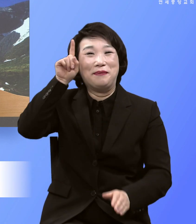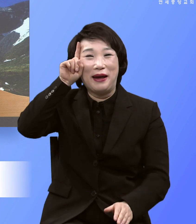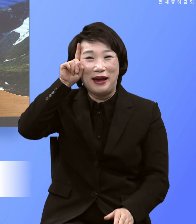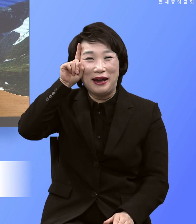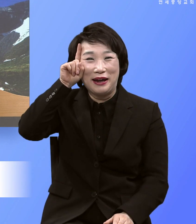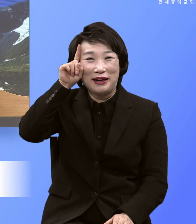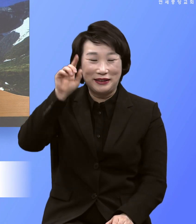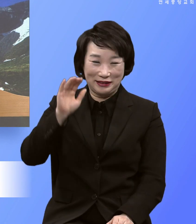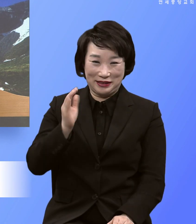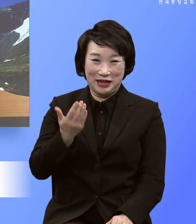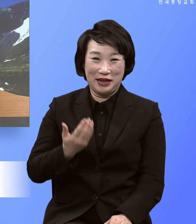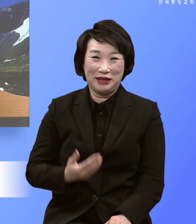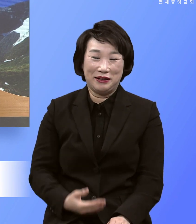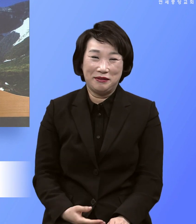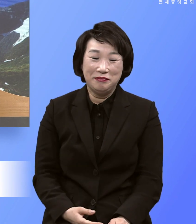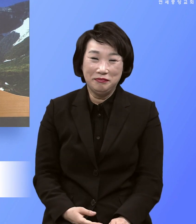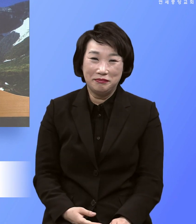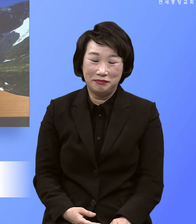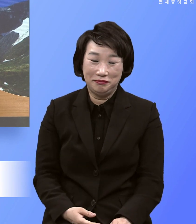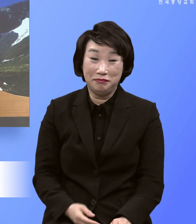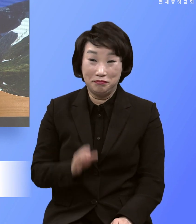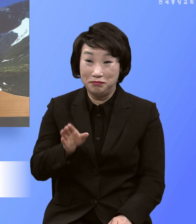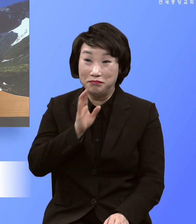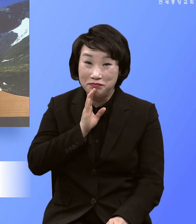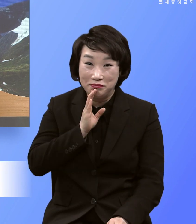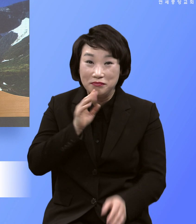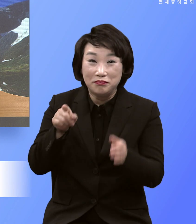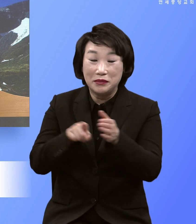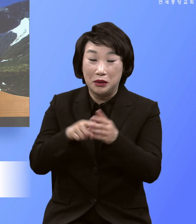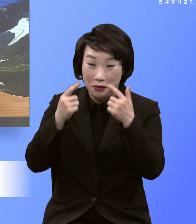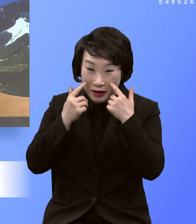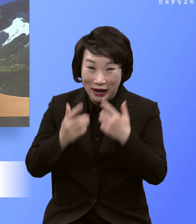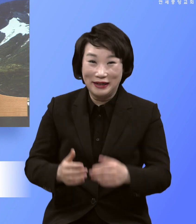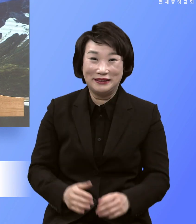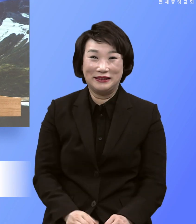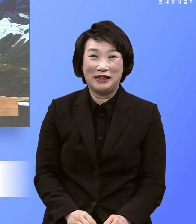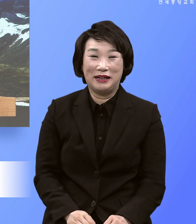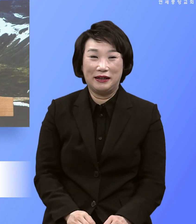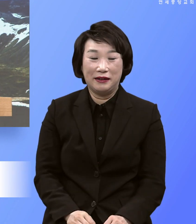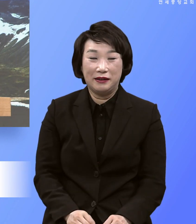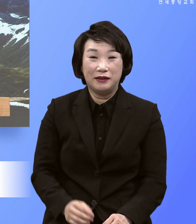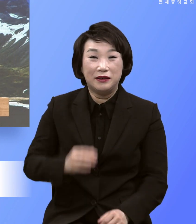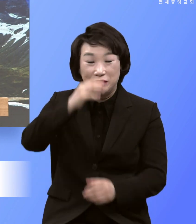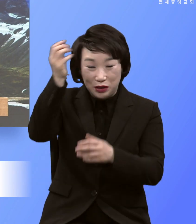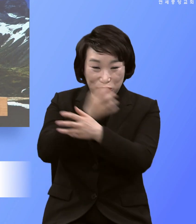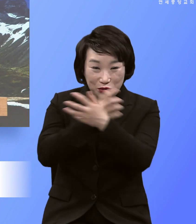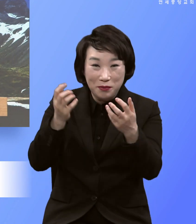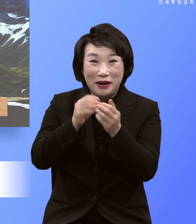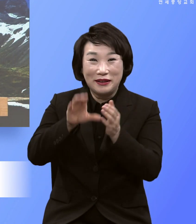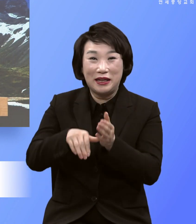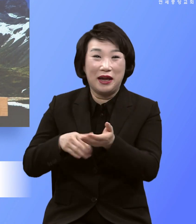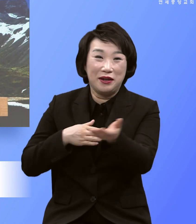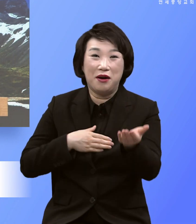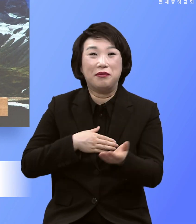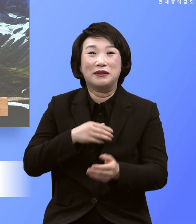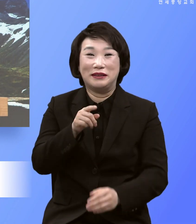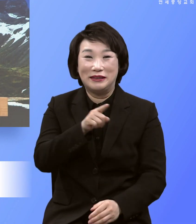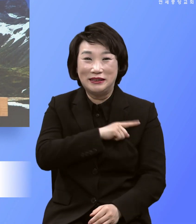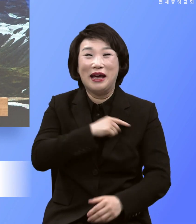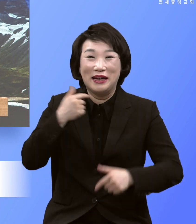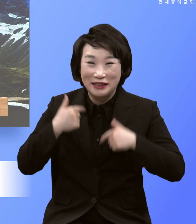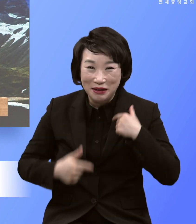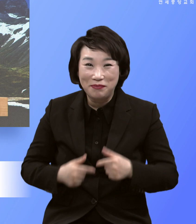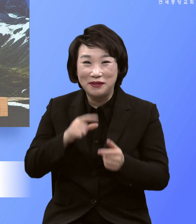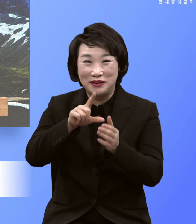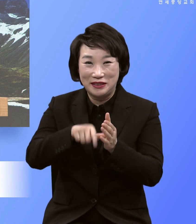안 믿을 수 없이 사실로 믿어짐으로, 그래서 성령 충만할 때가 가장